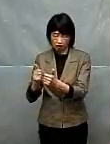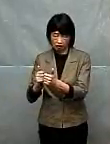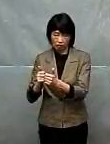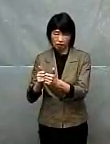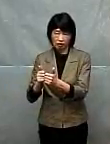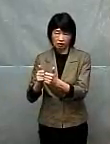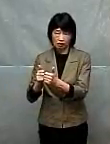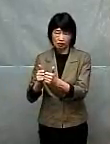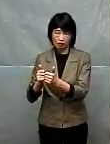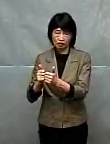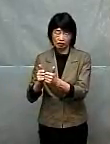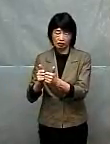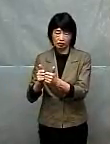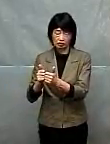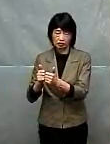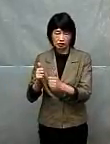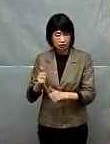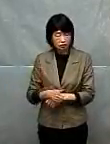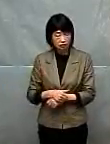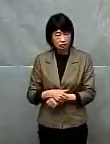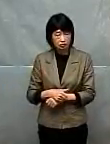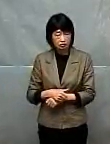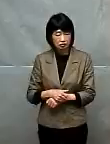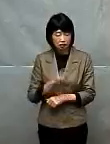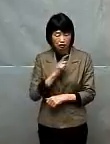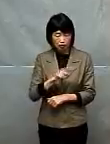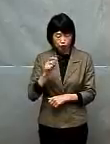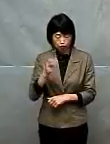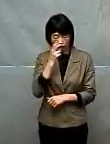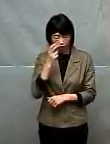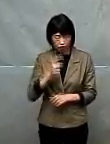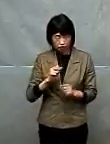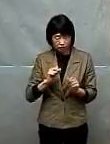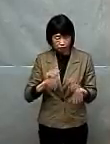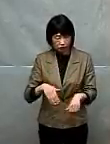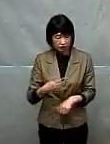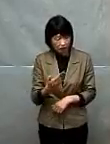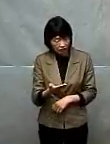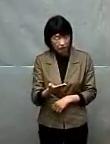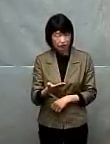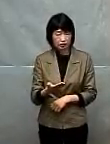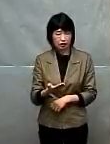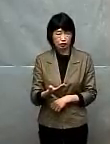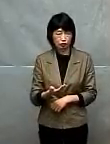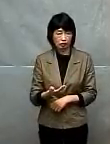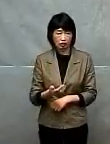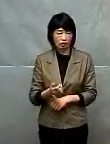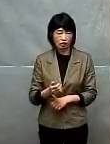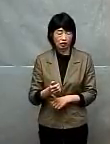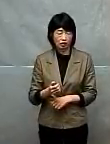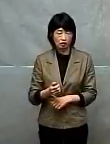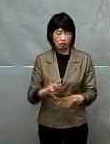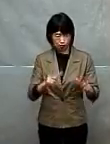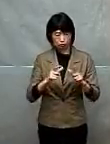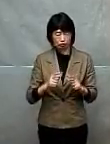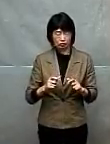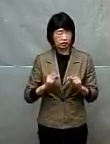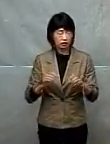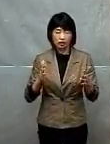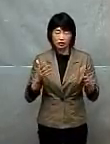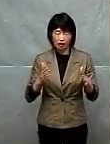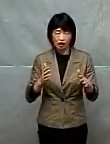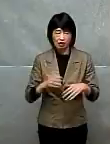ですかというふうに聞いたところしていないと言ってどうしてしないんですかと聞いたところ分かってどうするの全部撤回するんだ